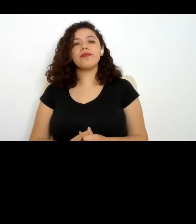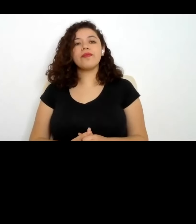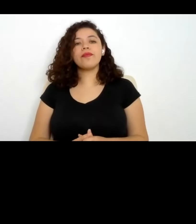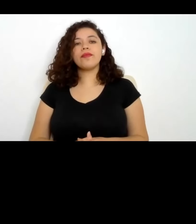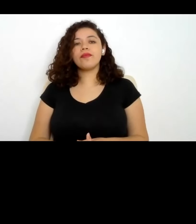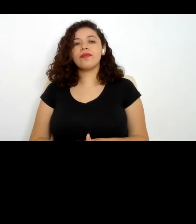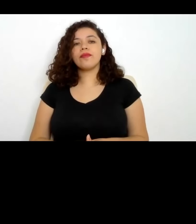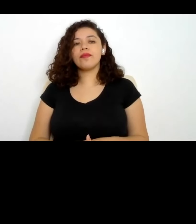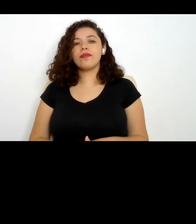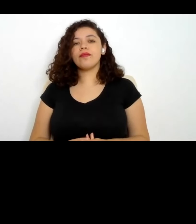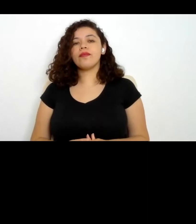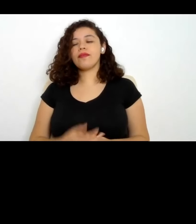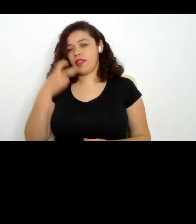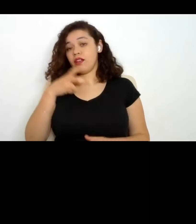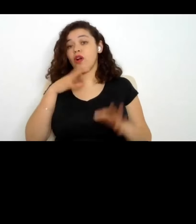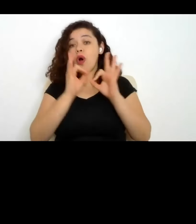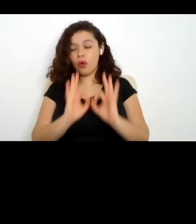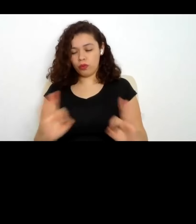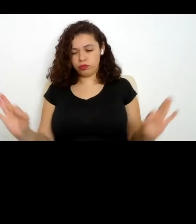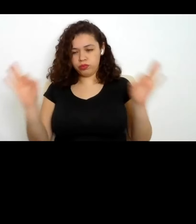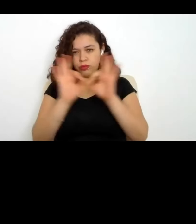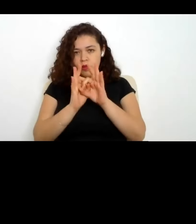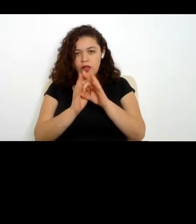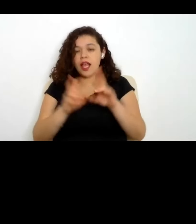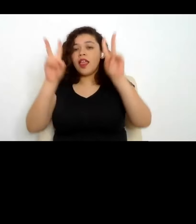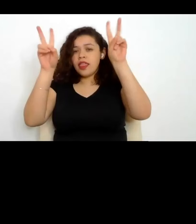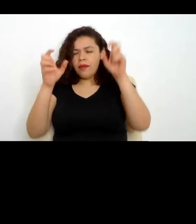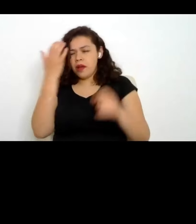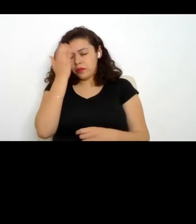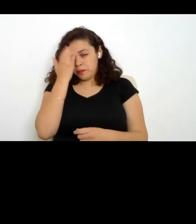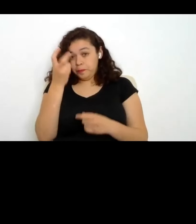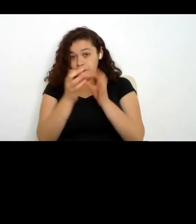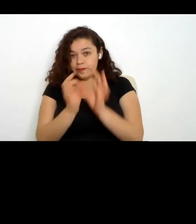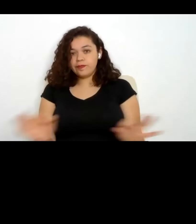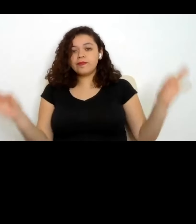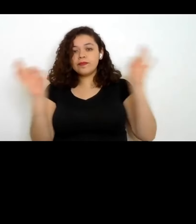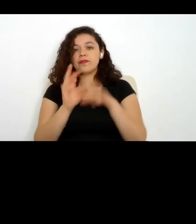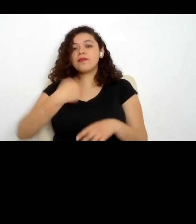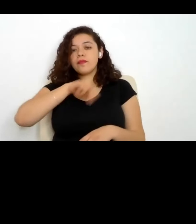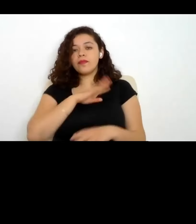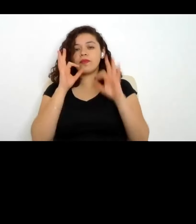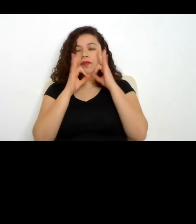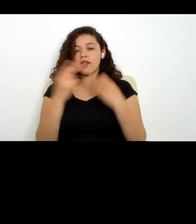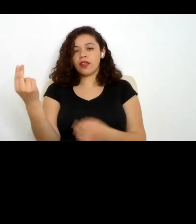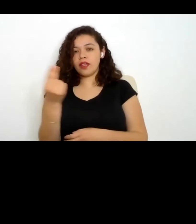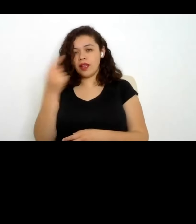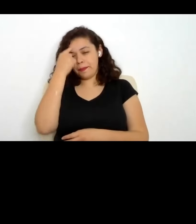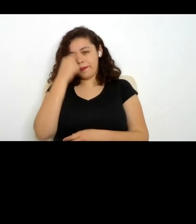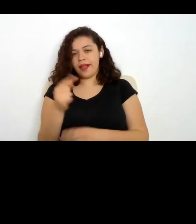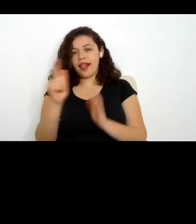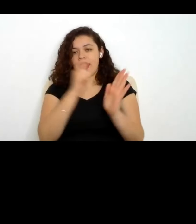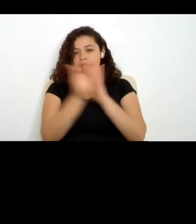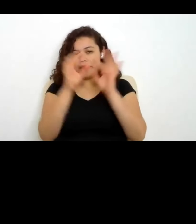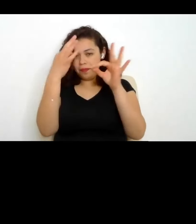pues eso es por lo cual es importante conocer el tema y pues tomar las medidas necesarias para cumplir con la ley,